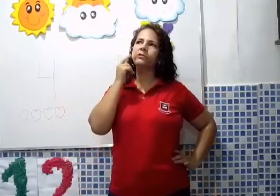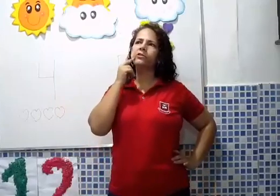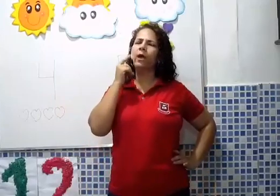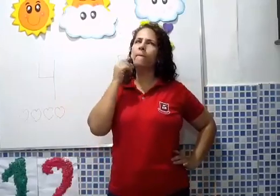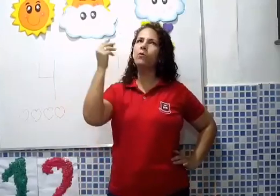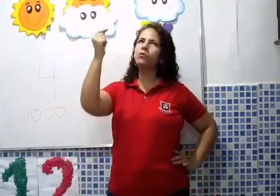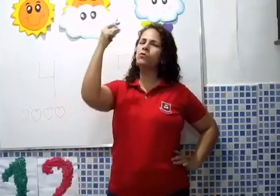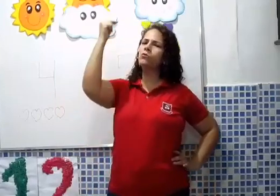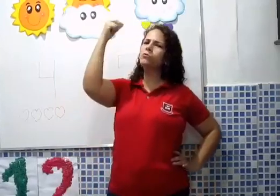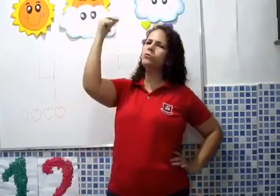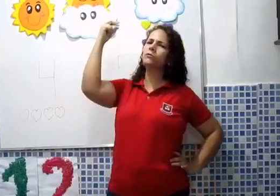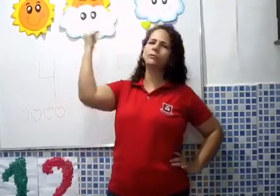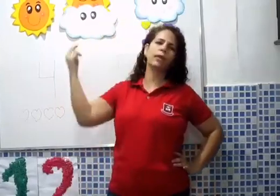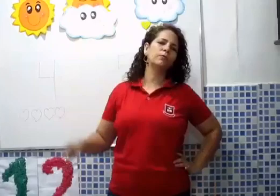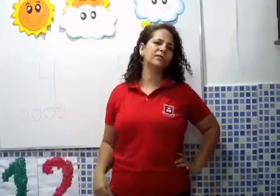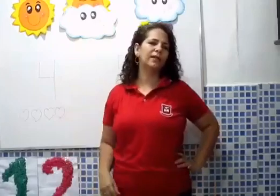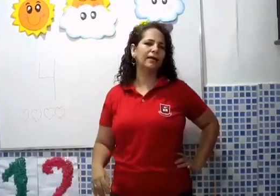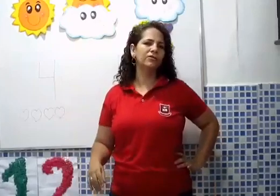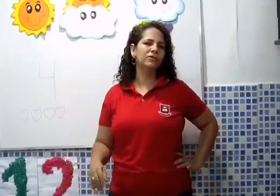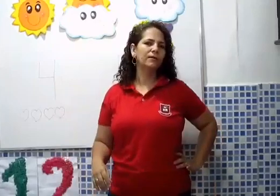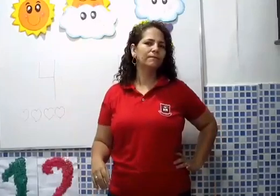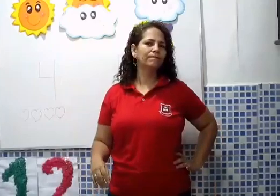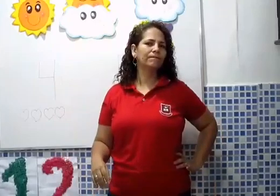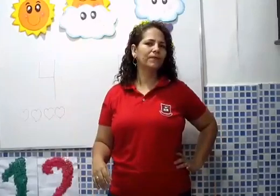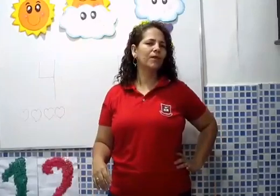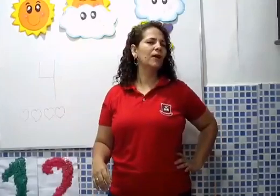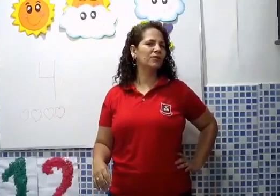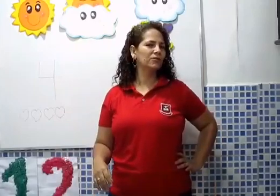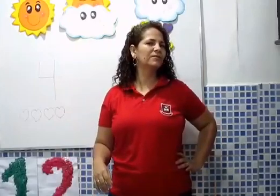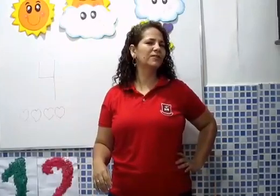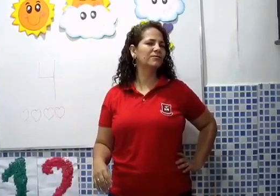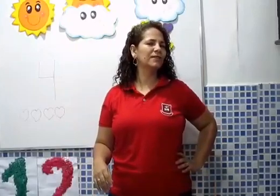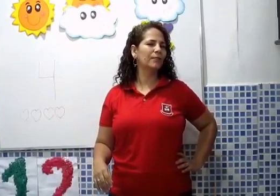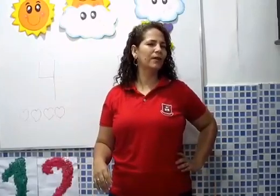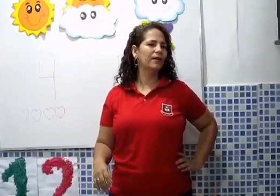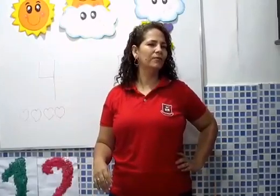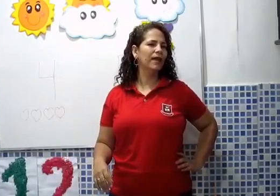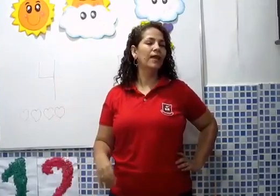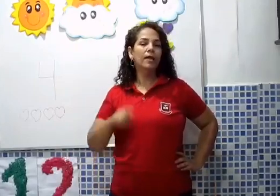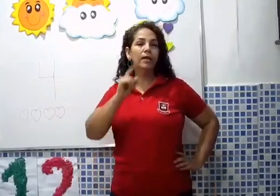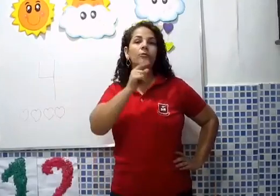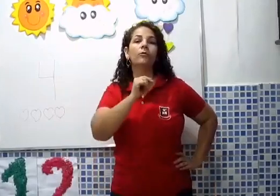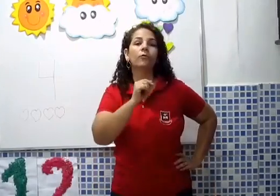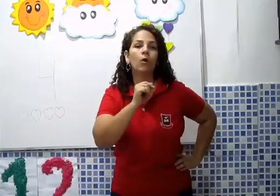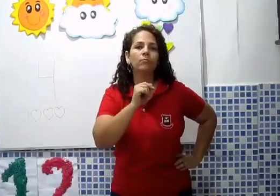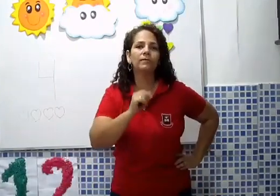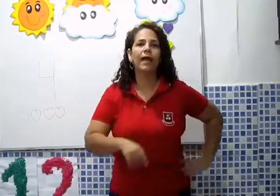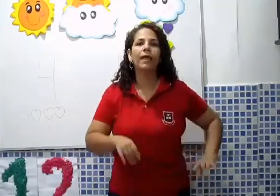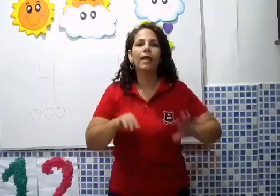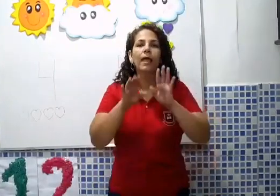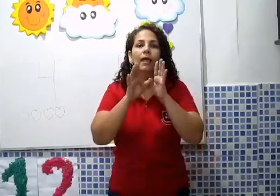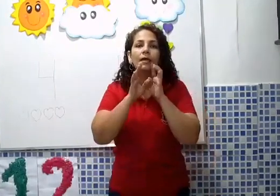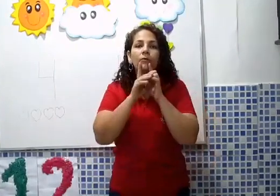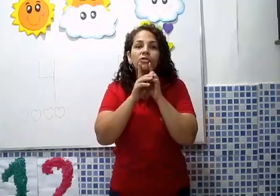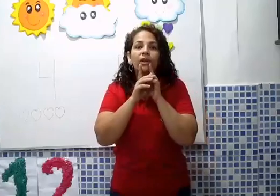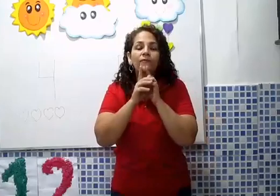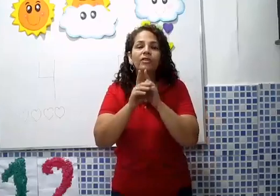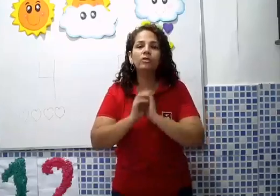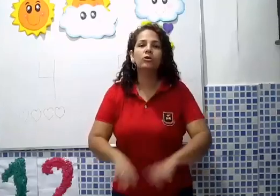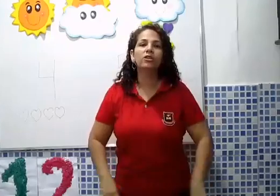dia muito tempo atrás? Eu acho que vocês não sabem não, né? Então eu vou contar. E no dia 22 de